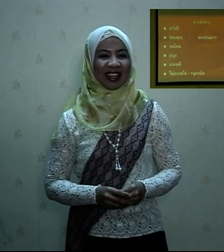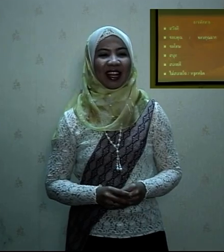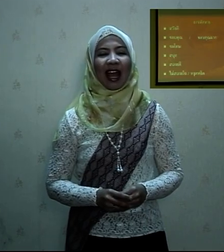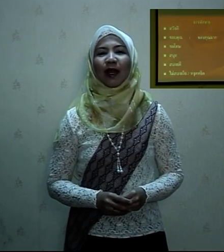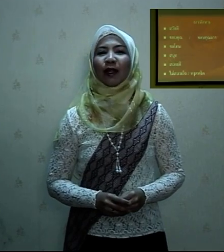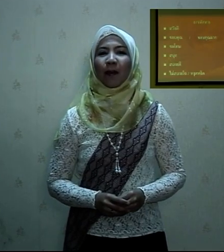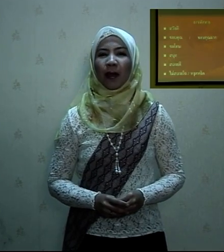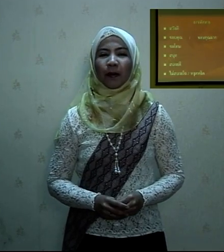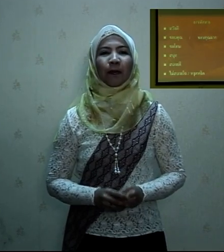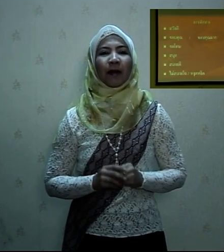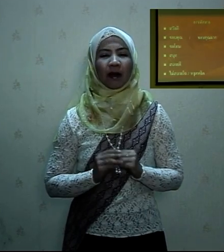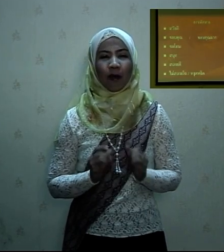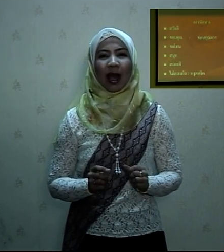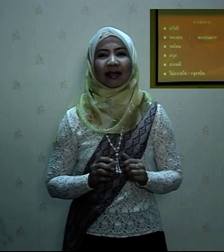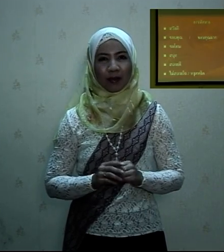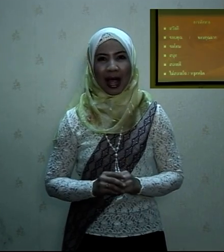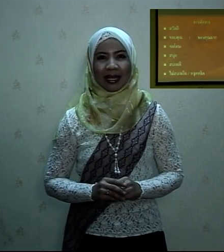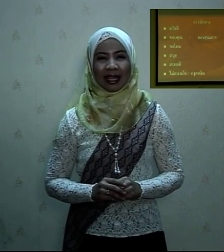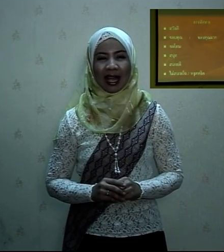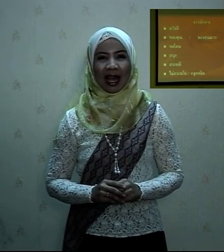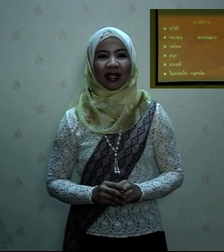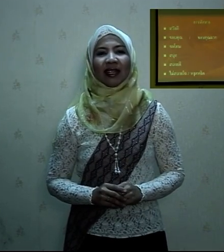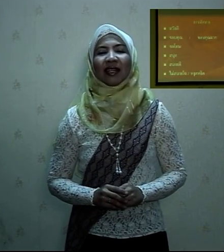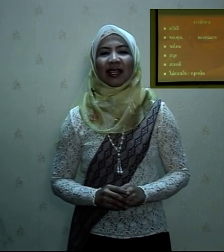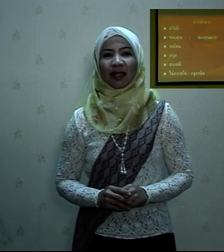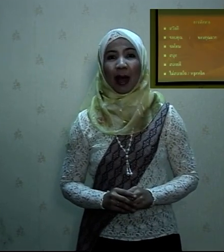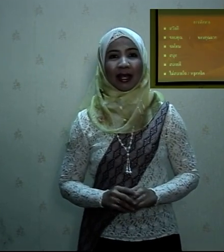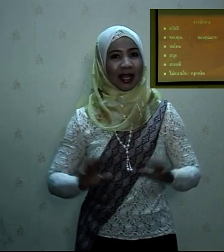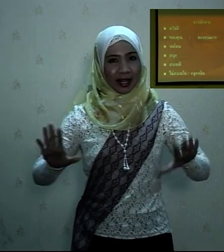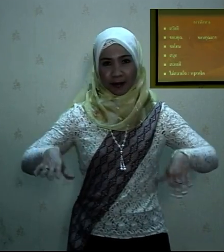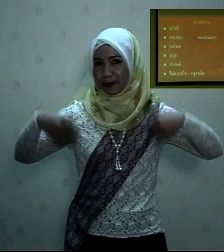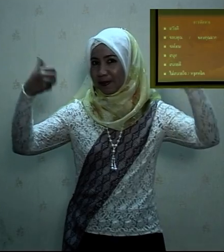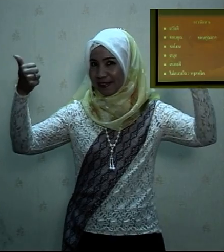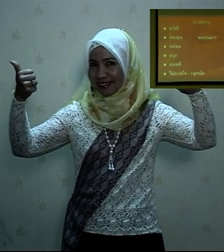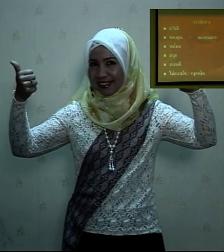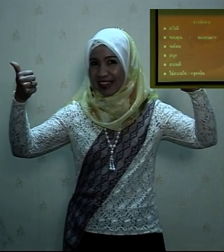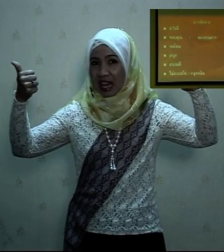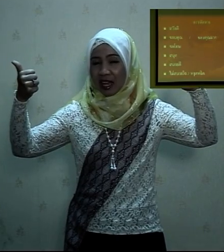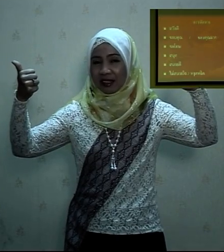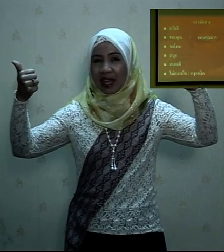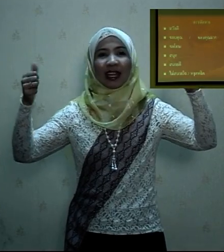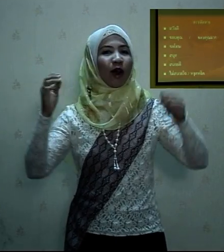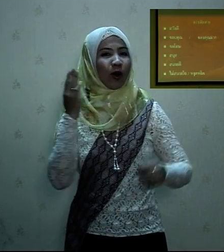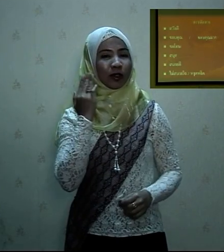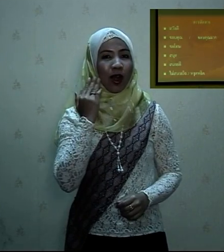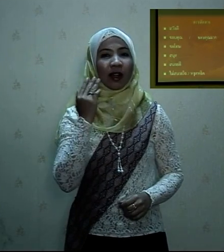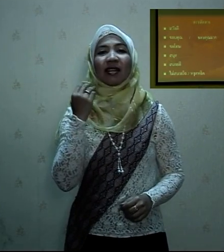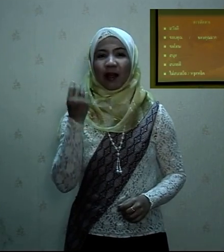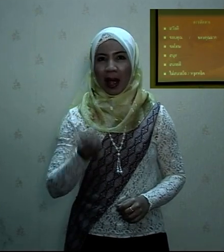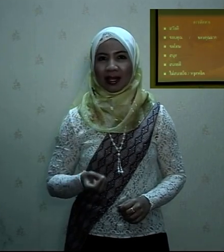ค่ะต่อไปคำว่าสบายดีค่ะสบายดีหน้าตาเราก็ต้องสบายดี